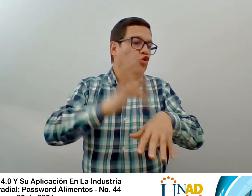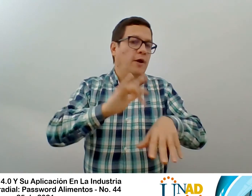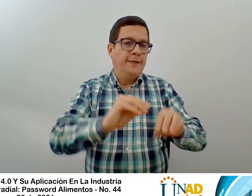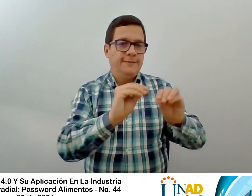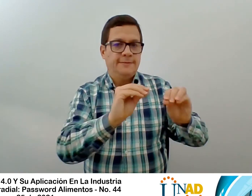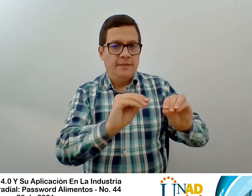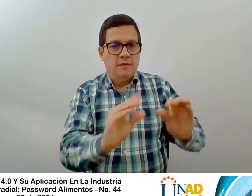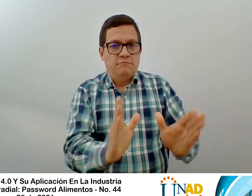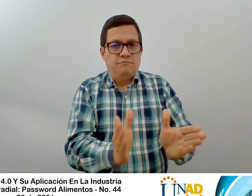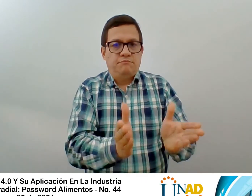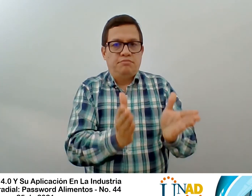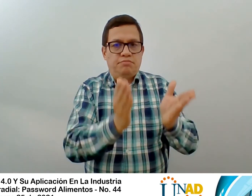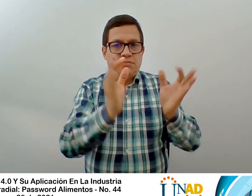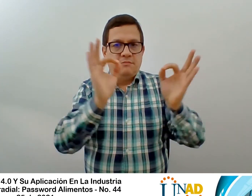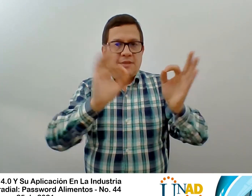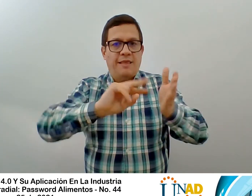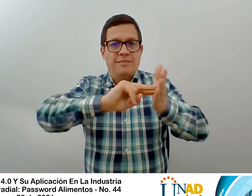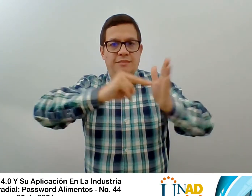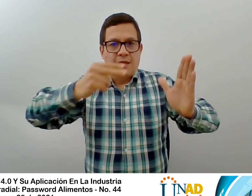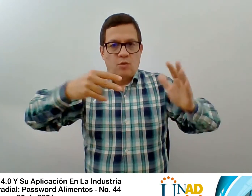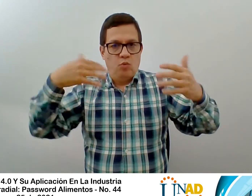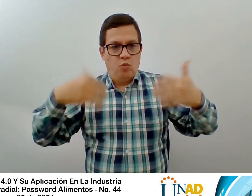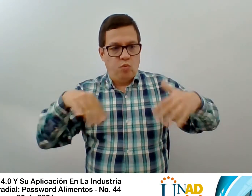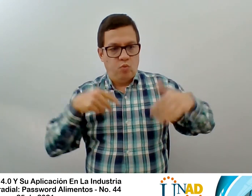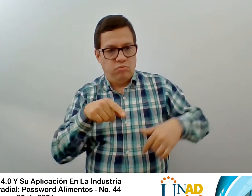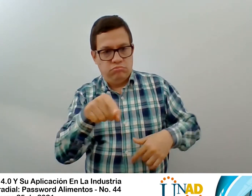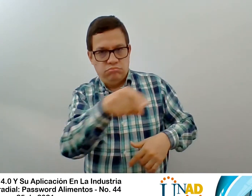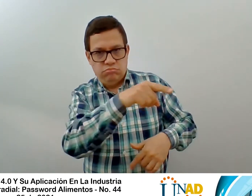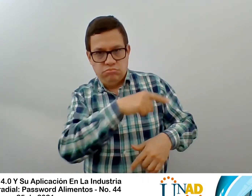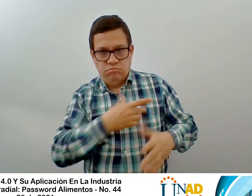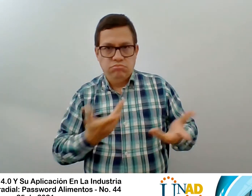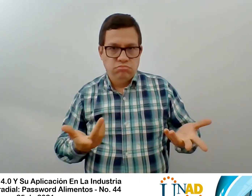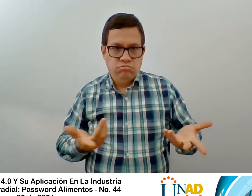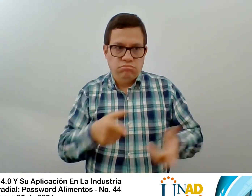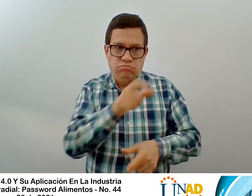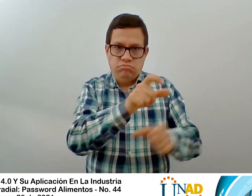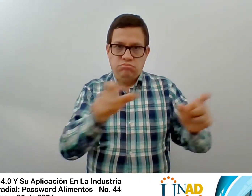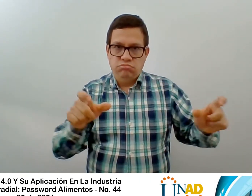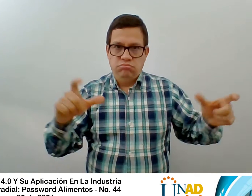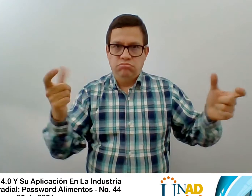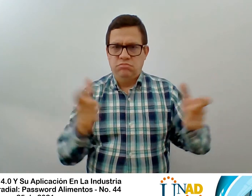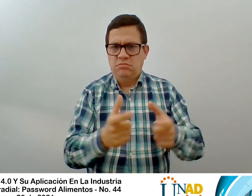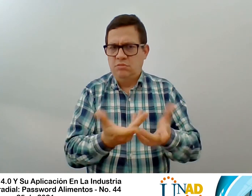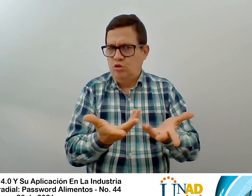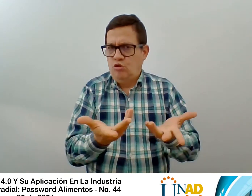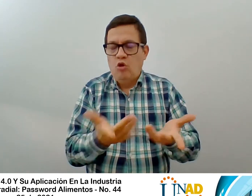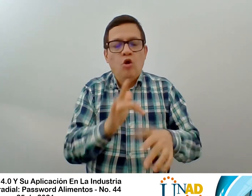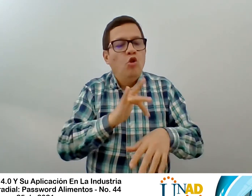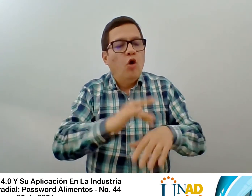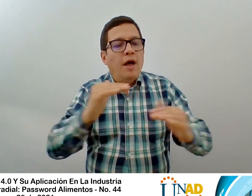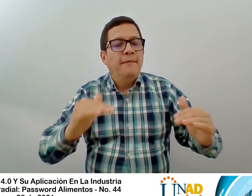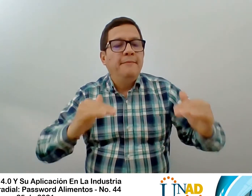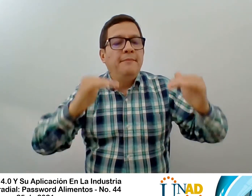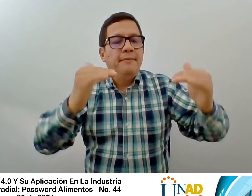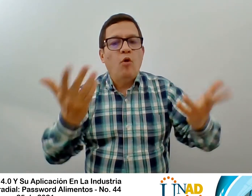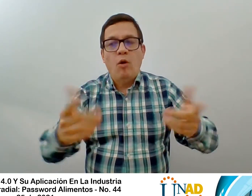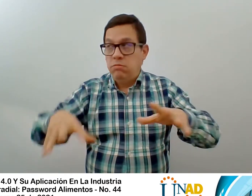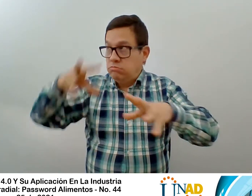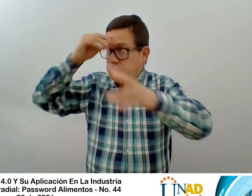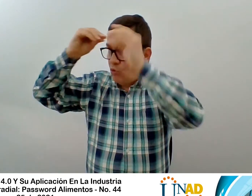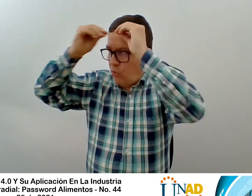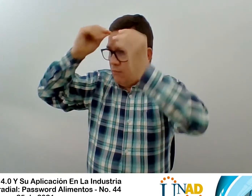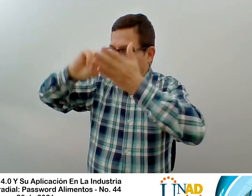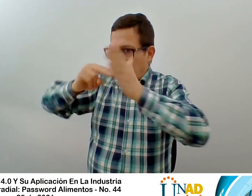no podríamos dejar todo en manos de la automatización y que se reduzca considerablemente la planta de esa